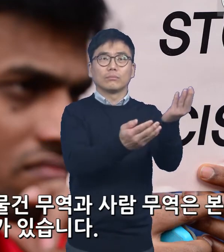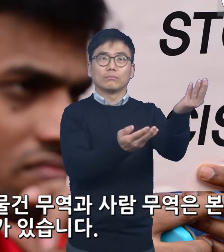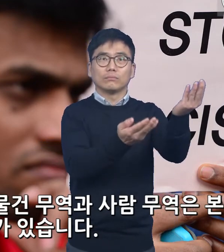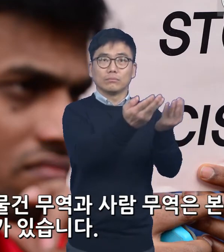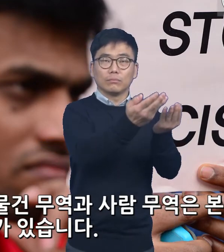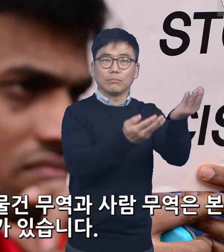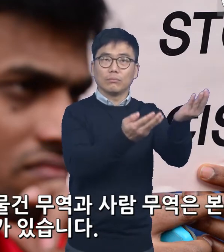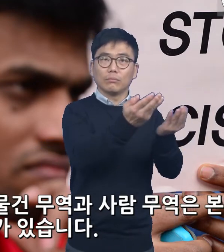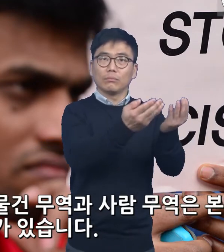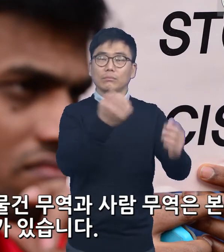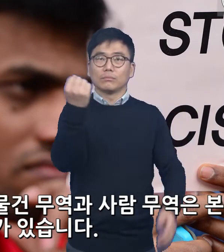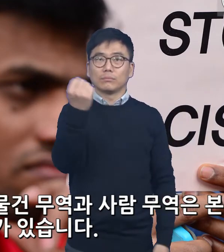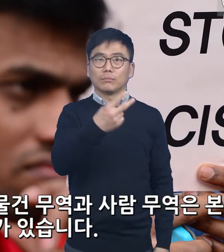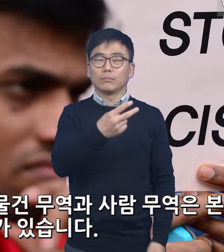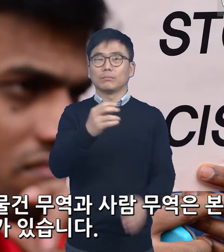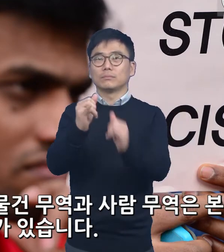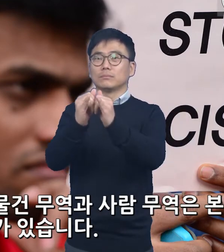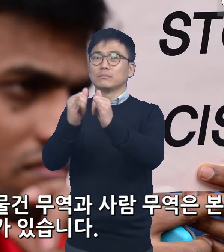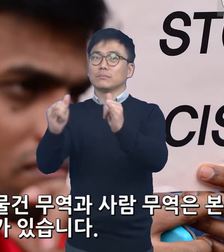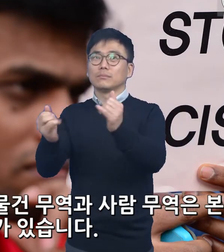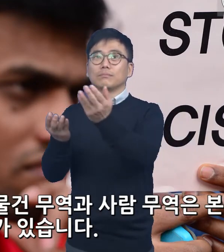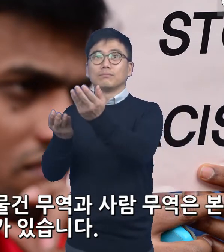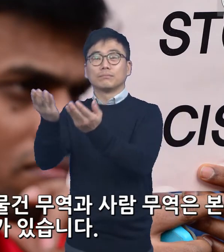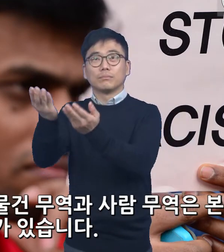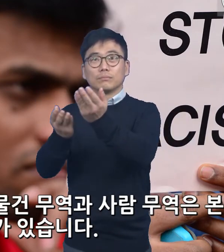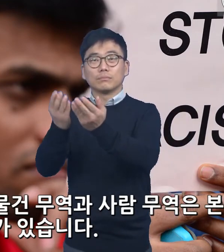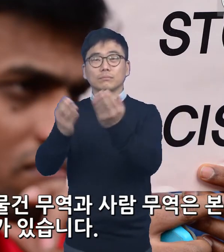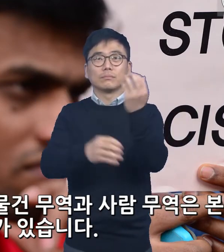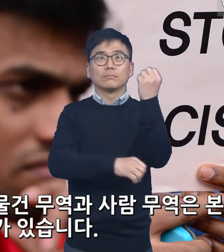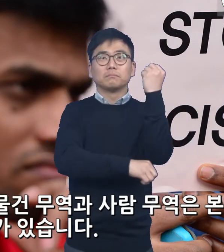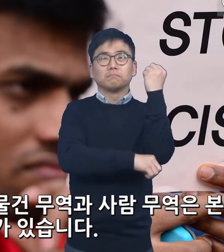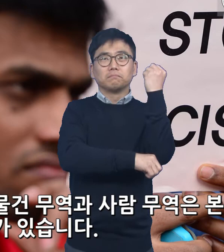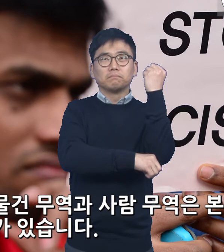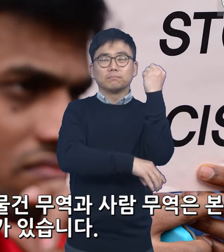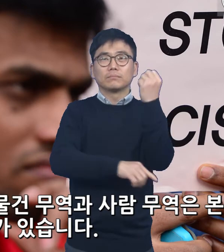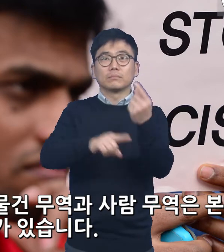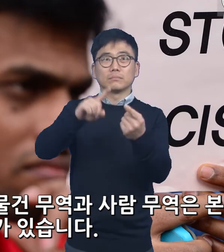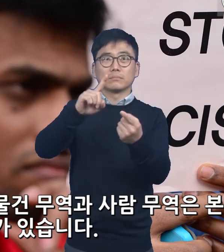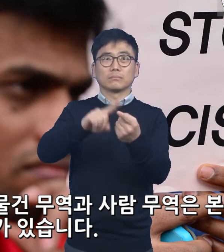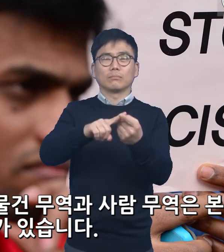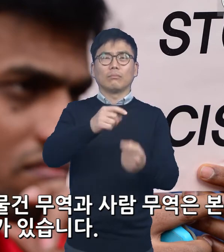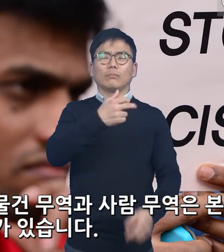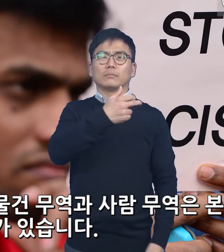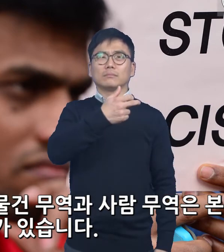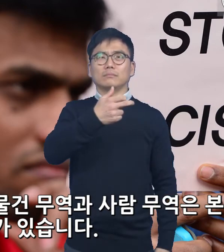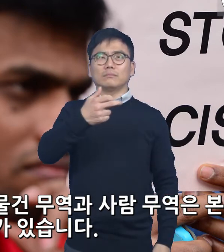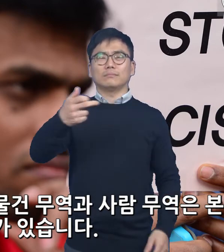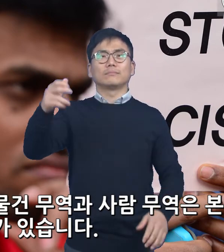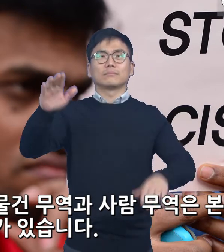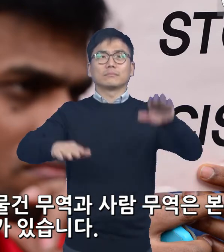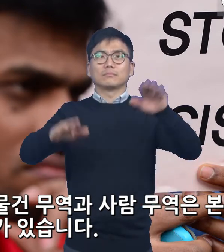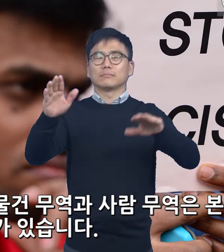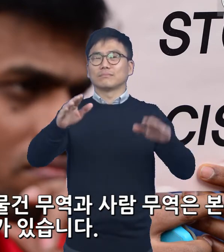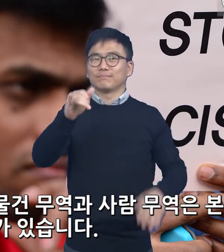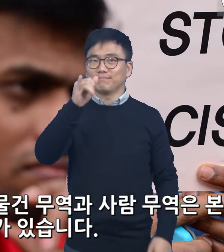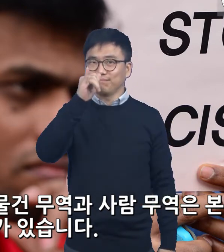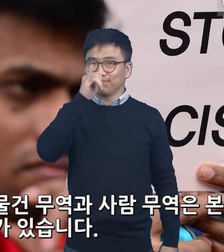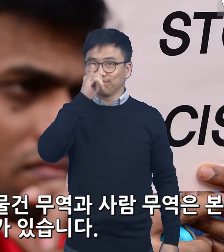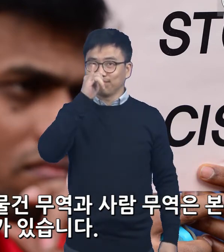하지만 물건 무역과 사람 무역은 본질적으로 큰 차이가 있습니다.